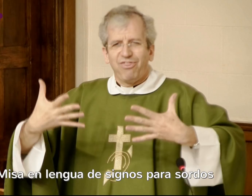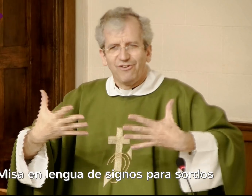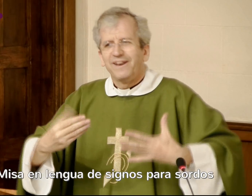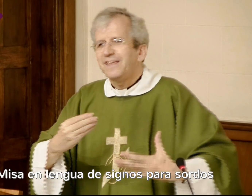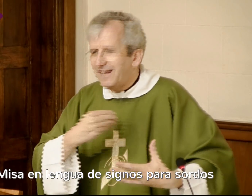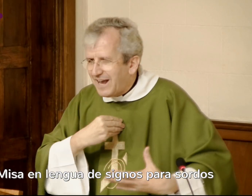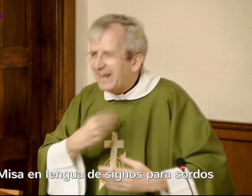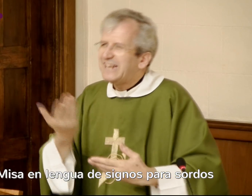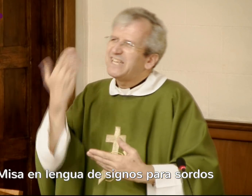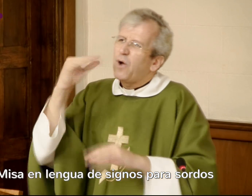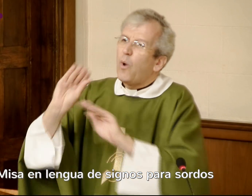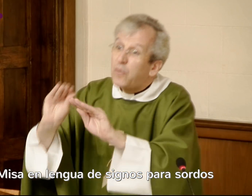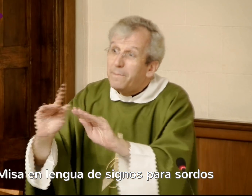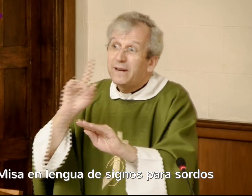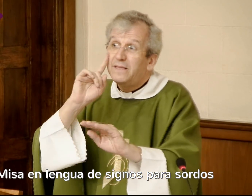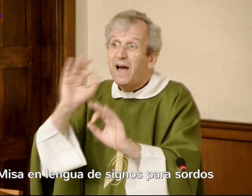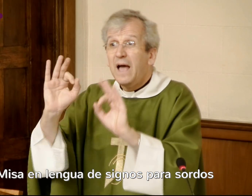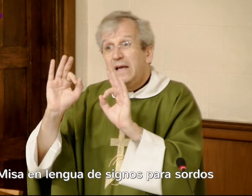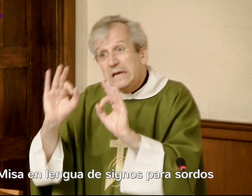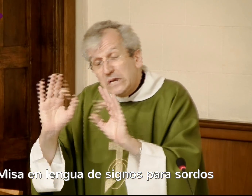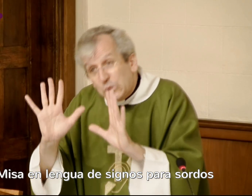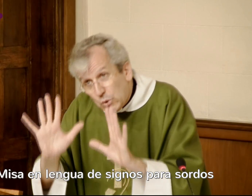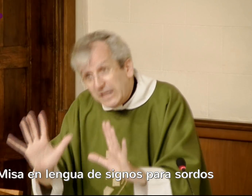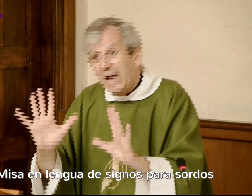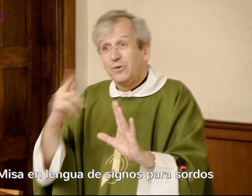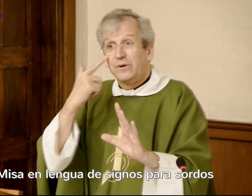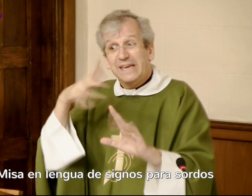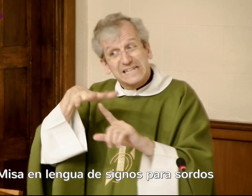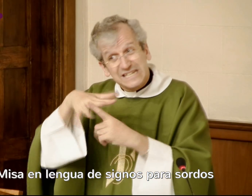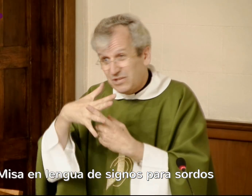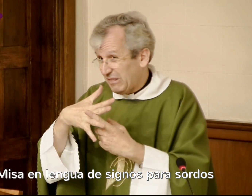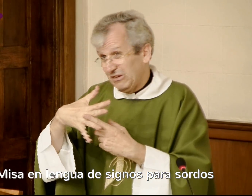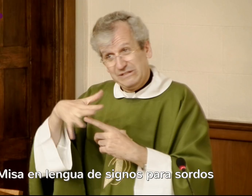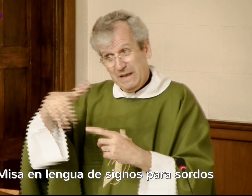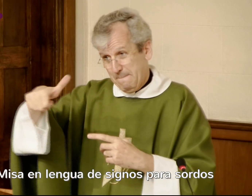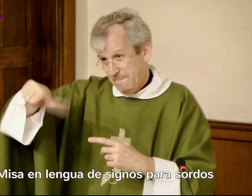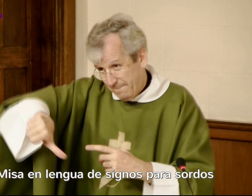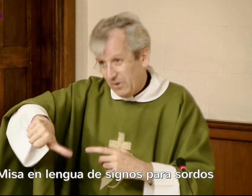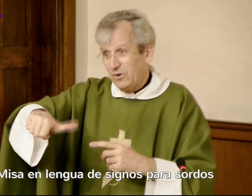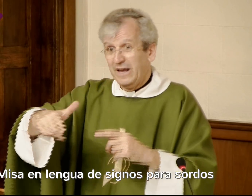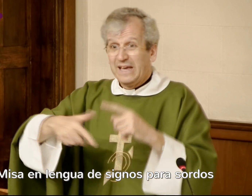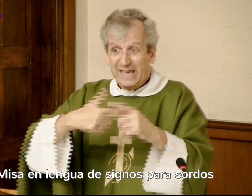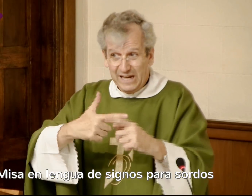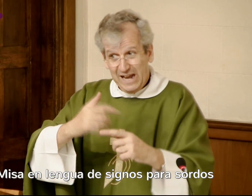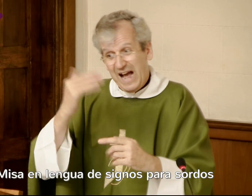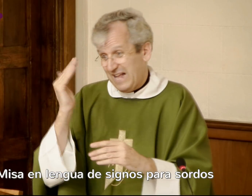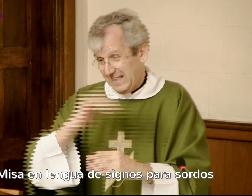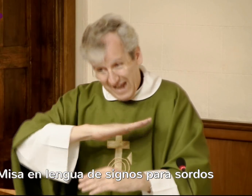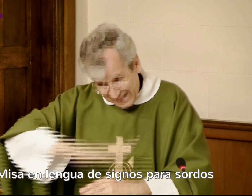razón tenía la Iglesia cuando advertía? Cuidado, que esta situación va peor, que el